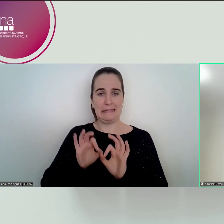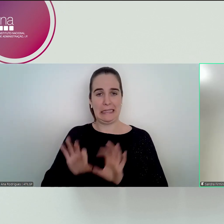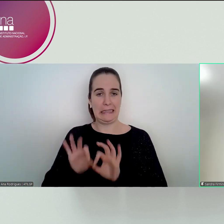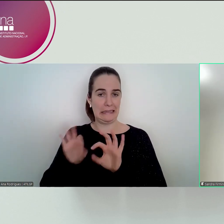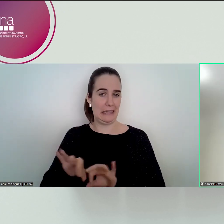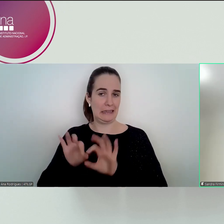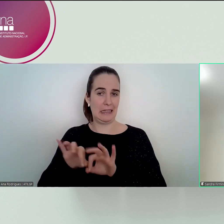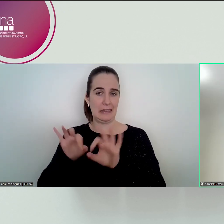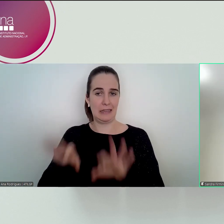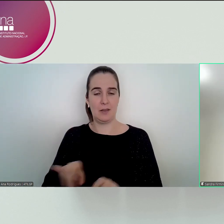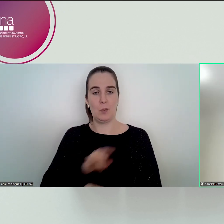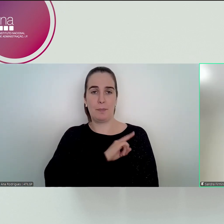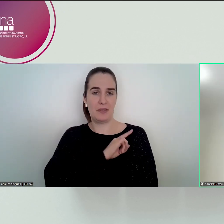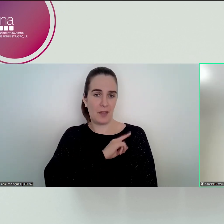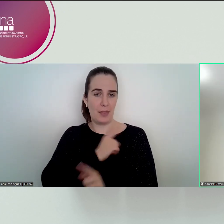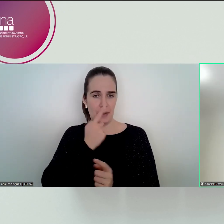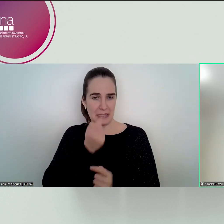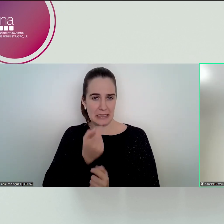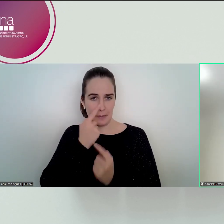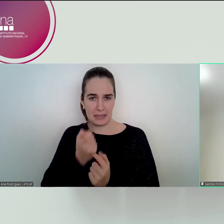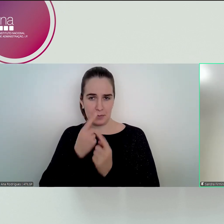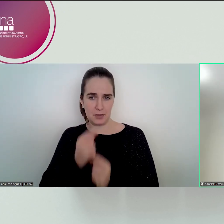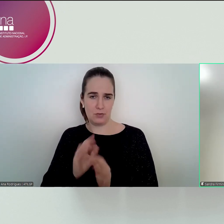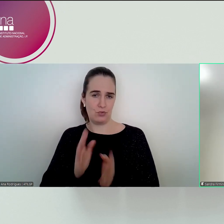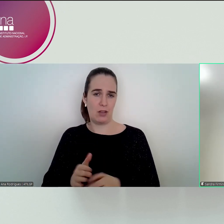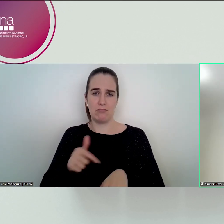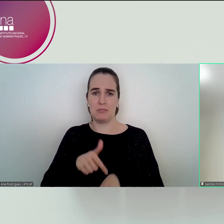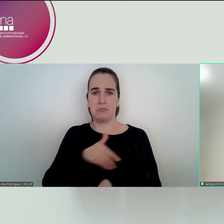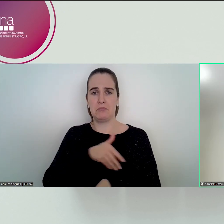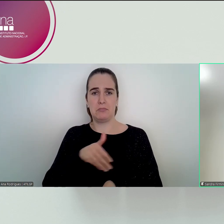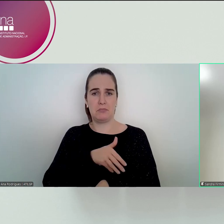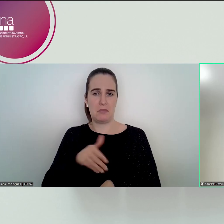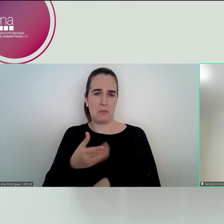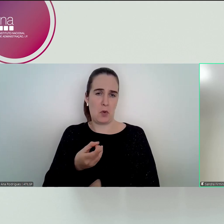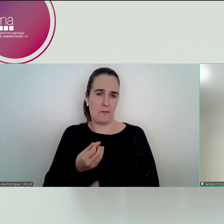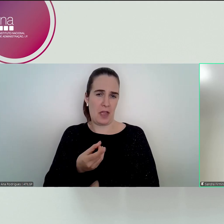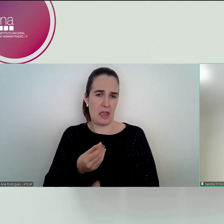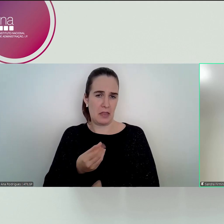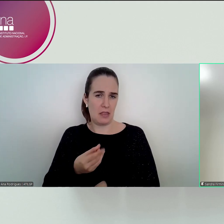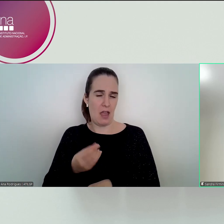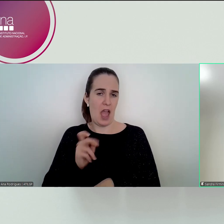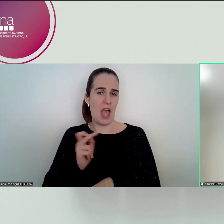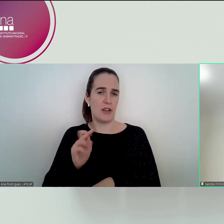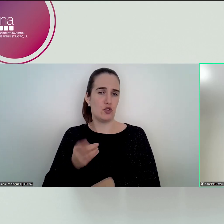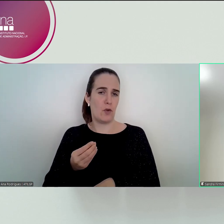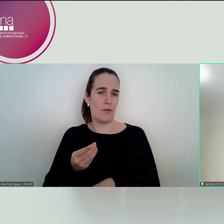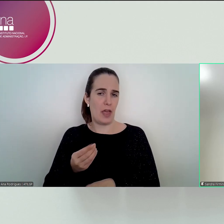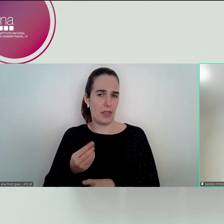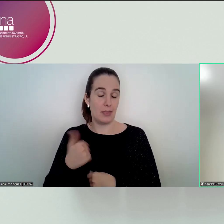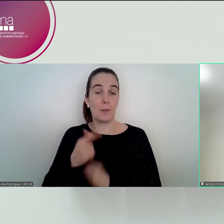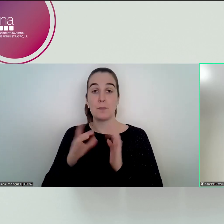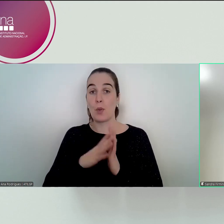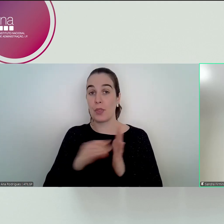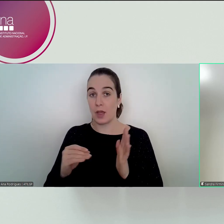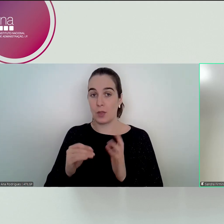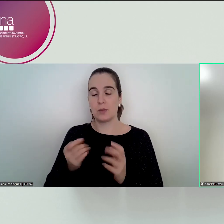de aproximação ao setor privado vêm já desde o início dos anos 90, com um modelo que se chama o modelo da